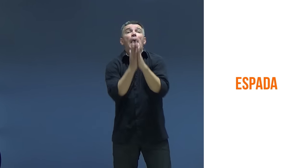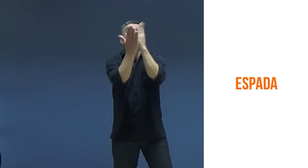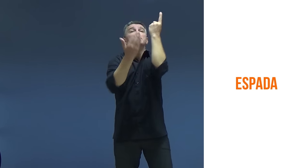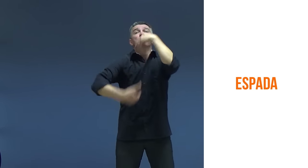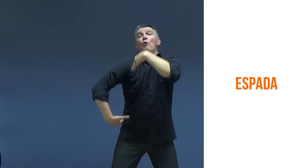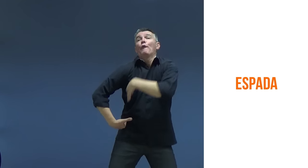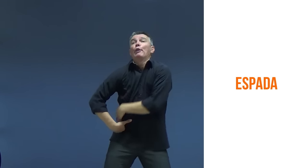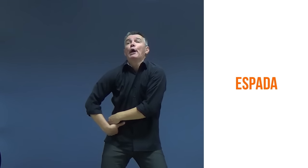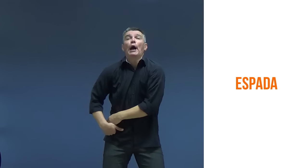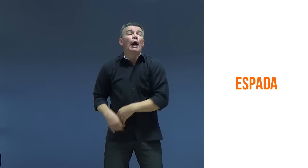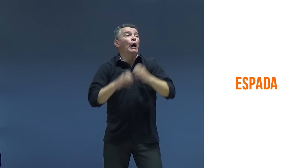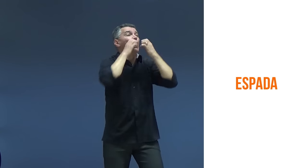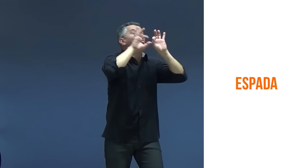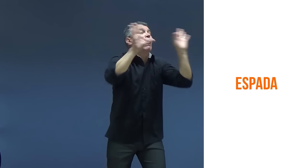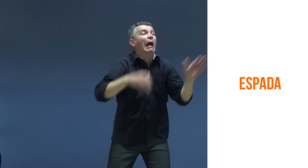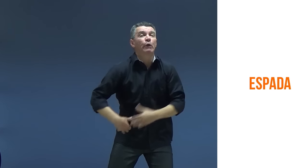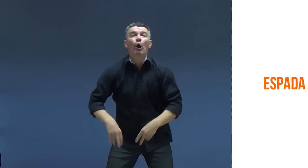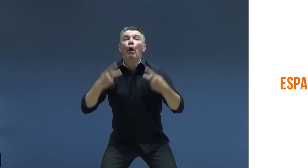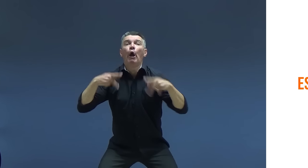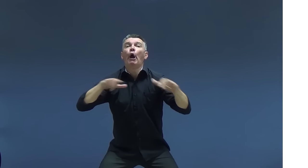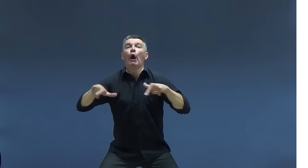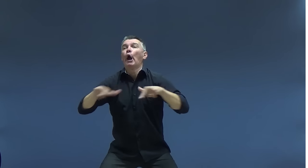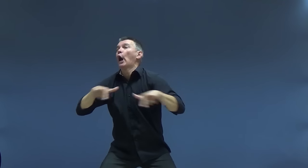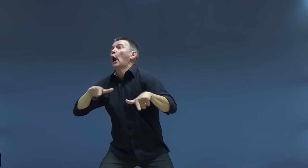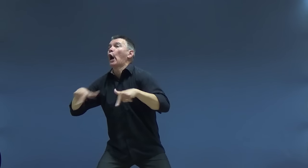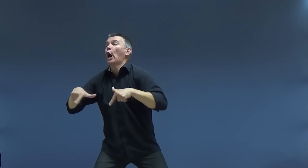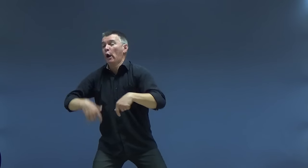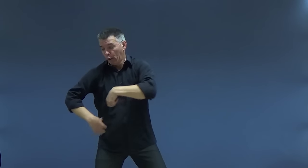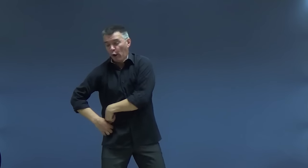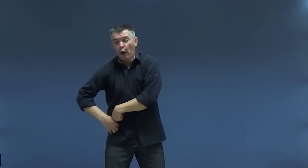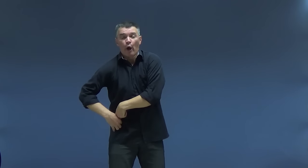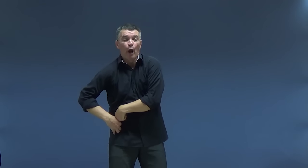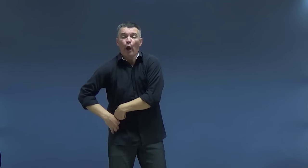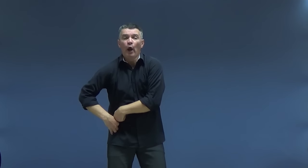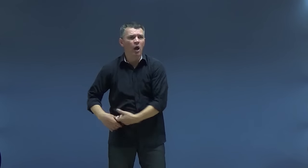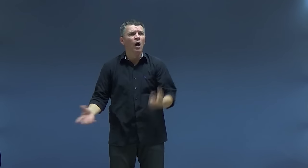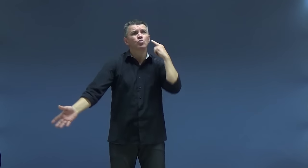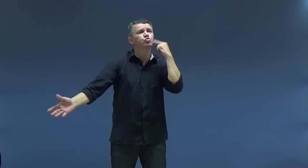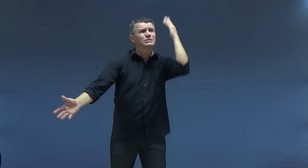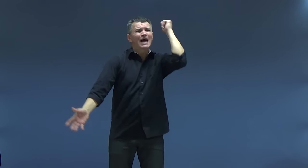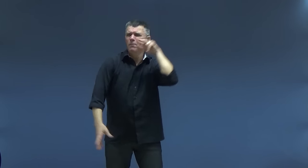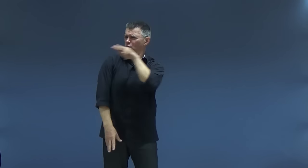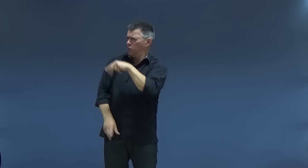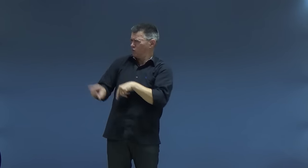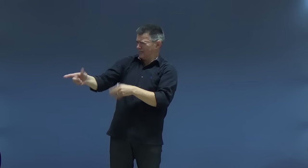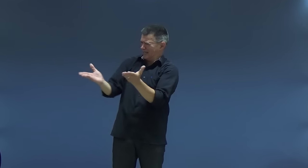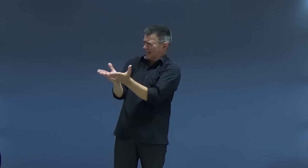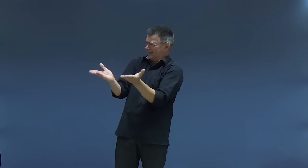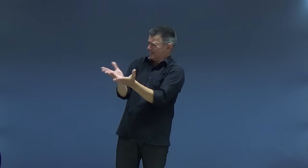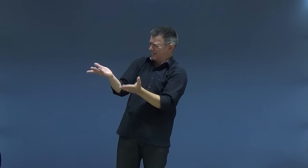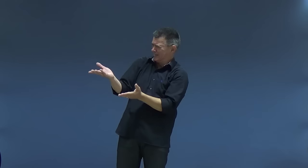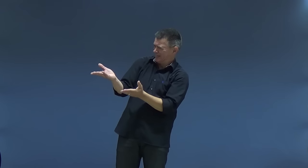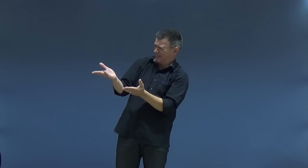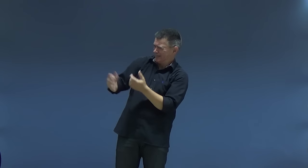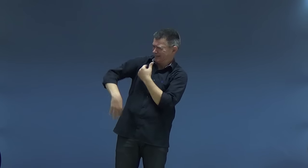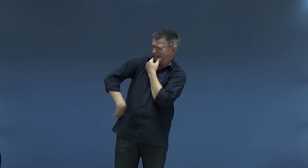Ah, não, vou deixar ela guardadinha aqui, não vou evangelizar, não vou pregar, vou deixar aqui. Mas o surdo, olha aí, mas você não é